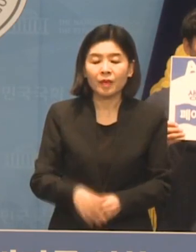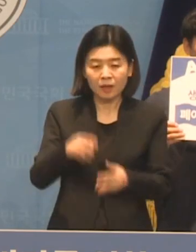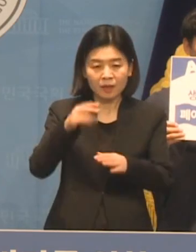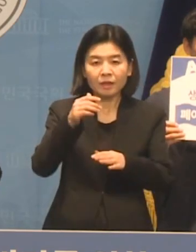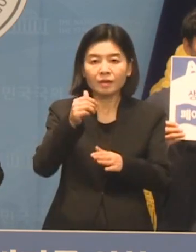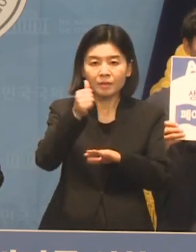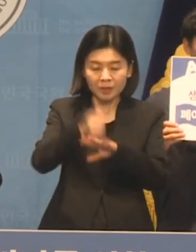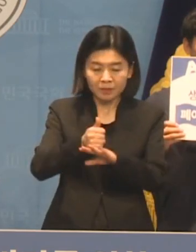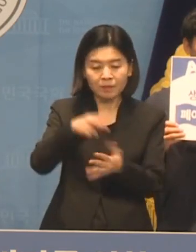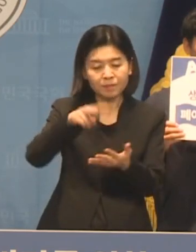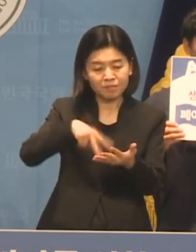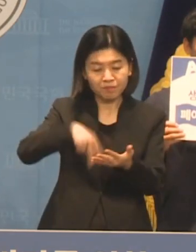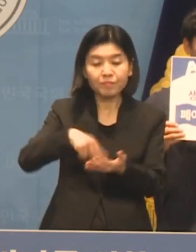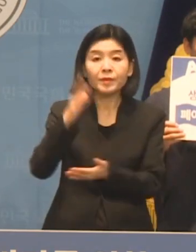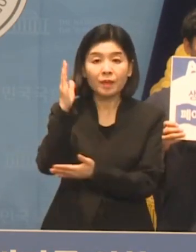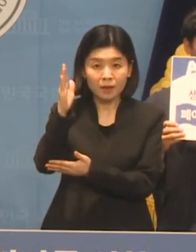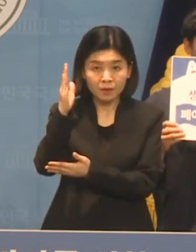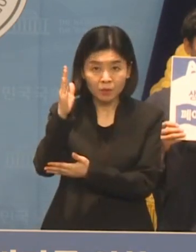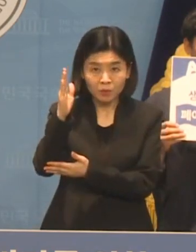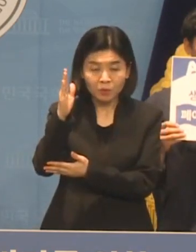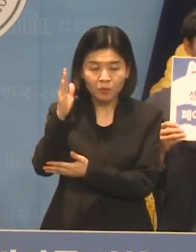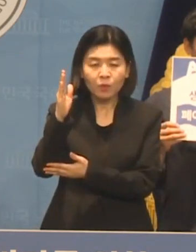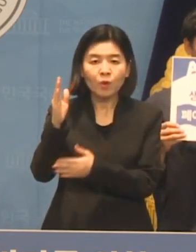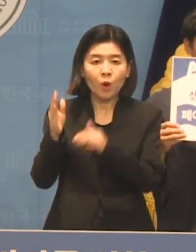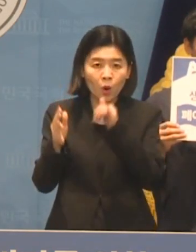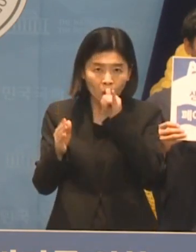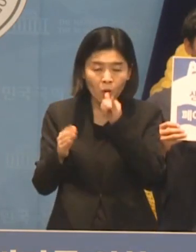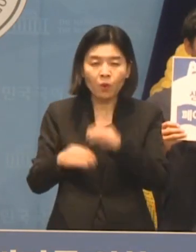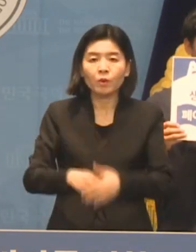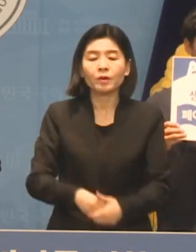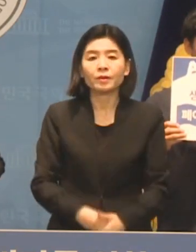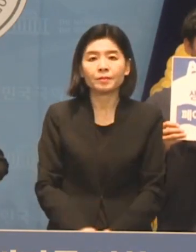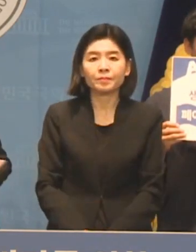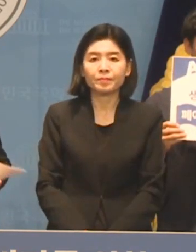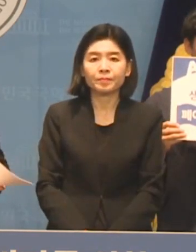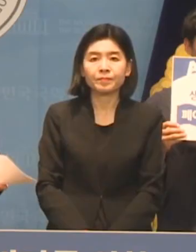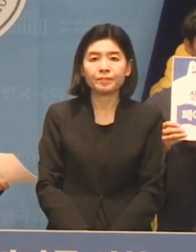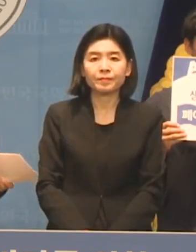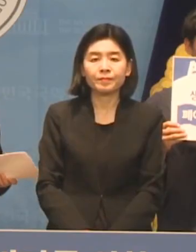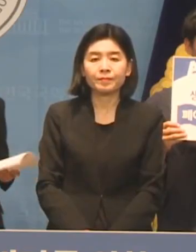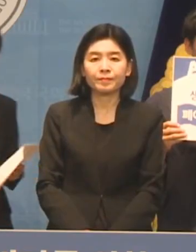낭독은 환경운동연합 송유진 활동가께서 해주시고 저희 기자회견 마치겠습니다.